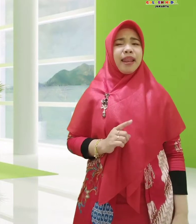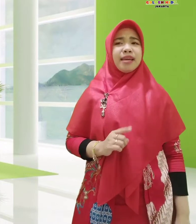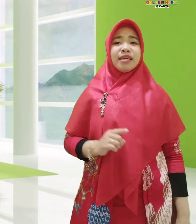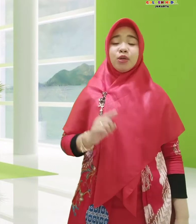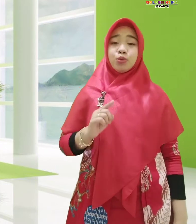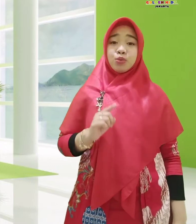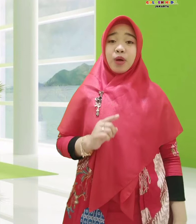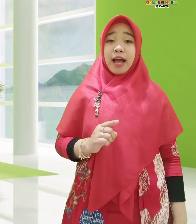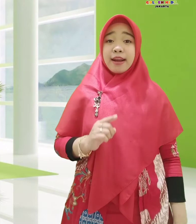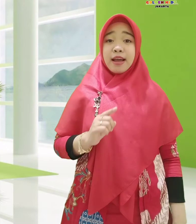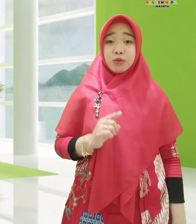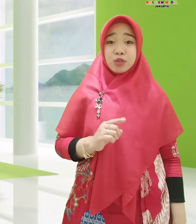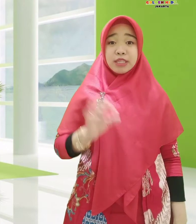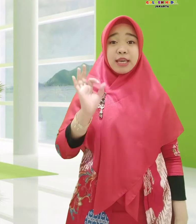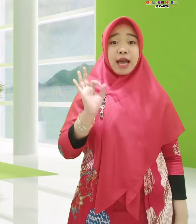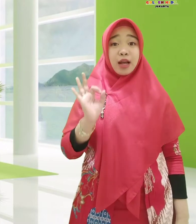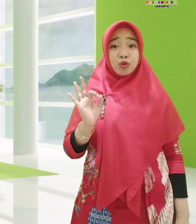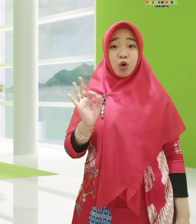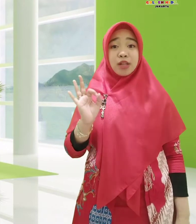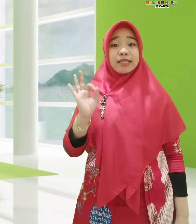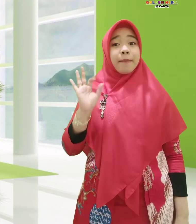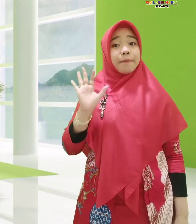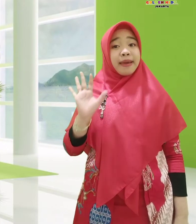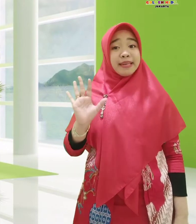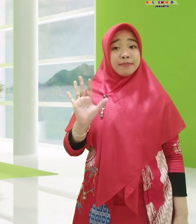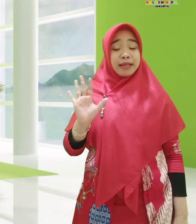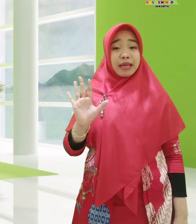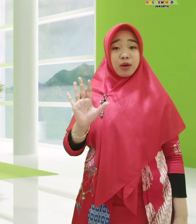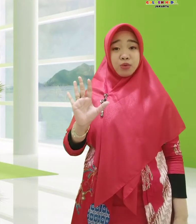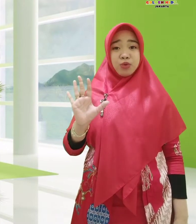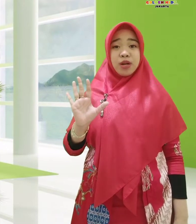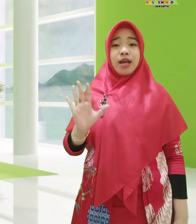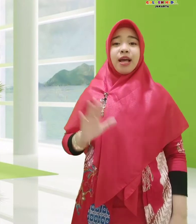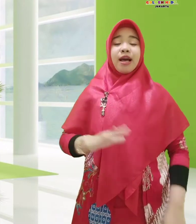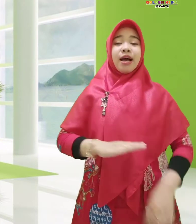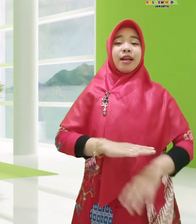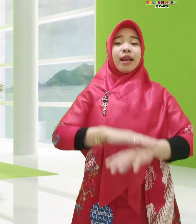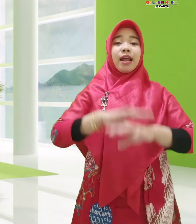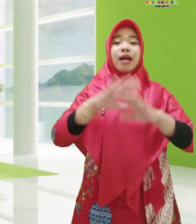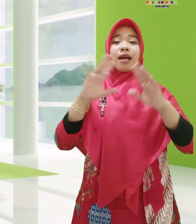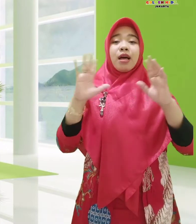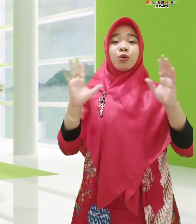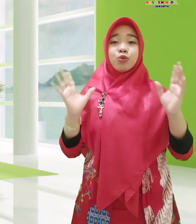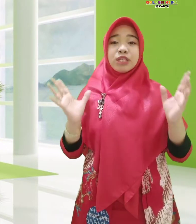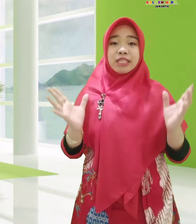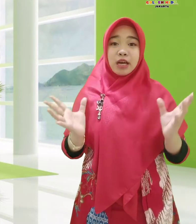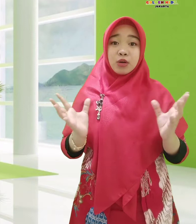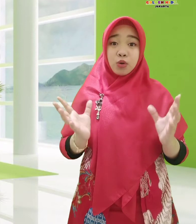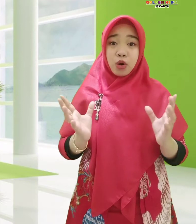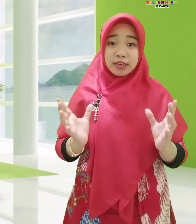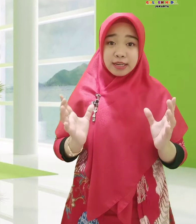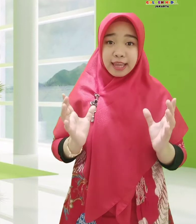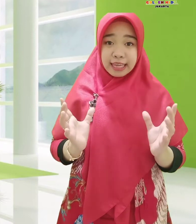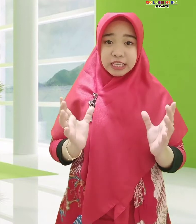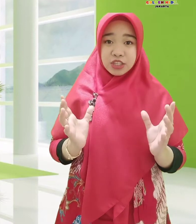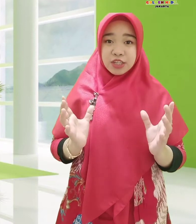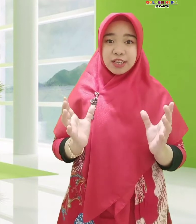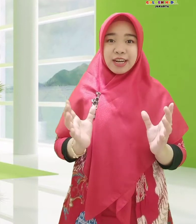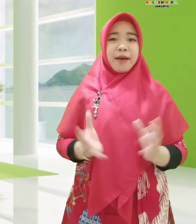Apalagi anak usia 0 sampai 5 tahun adalah usia golden age. Nah,